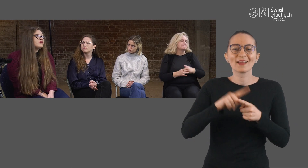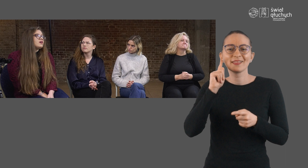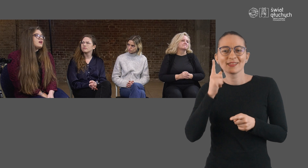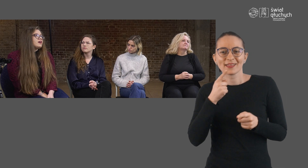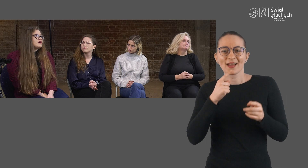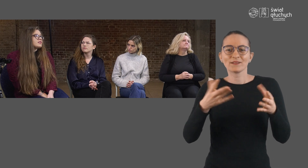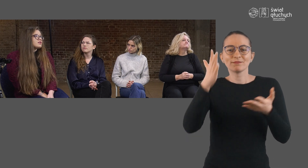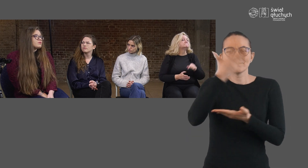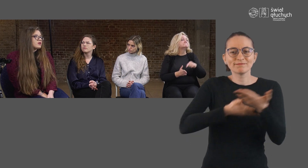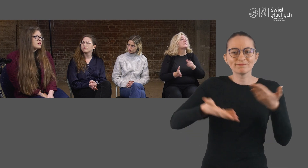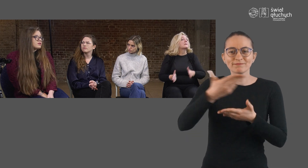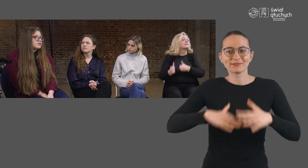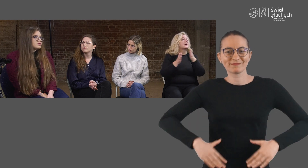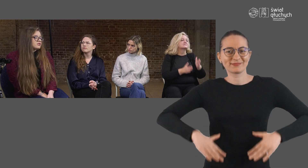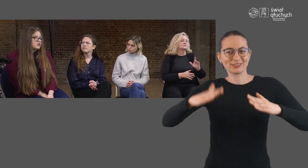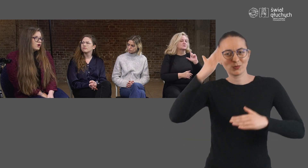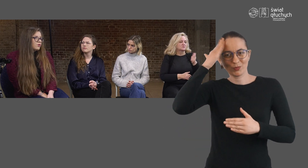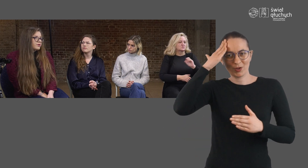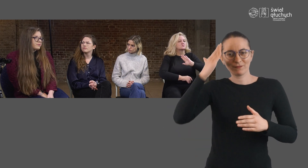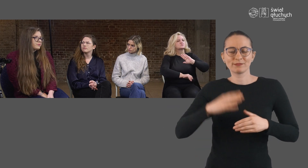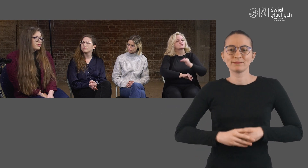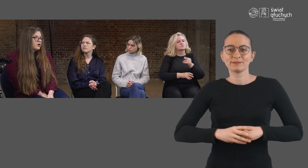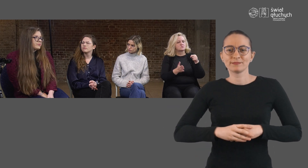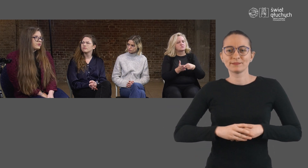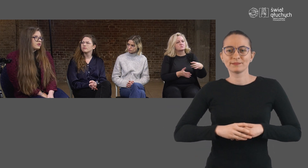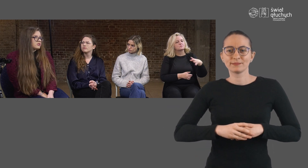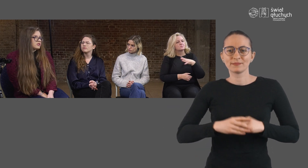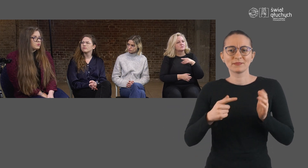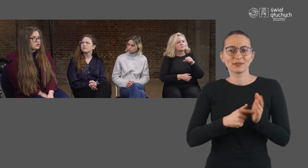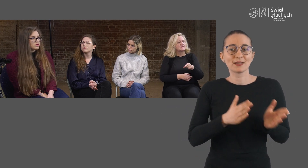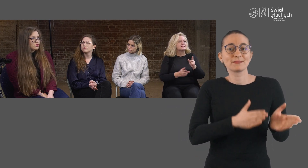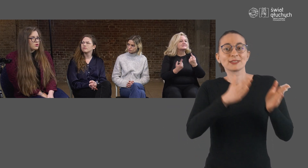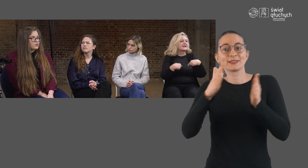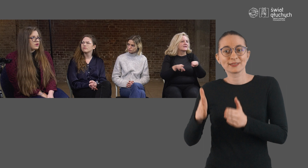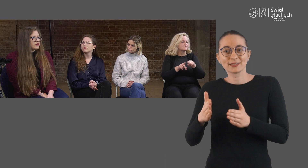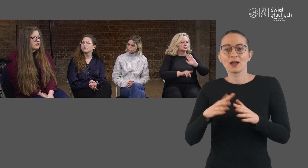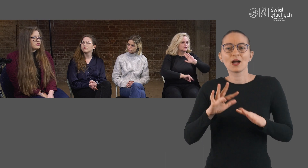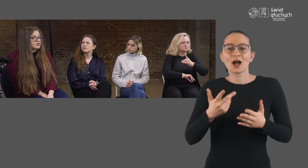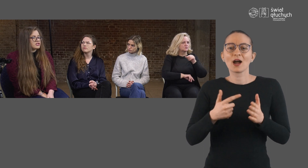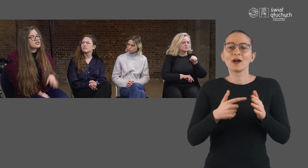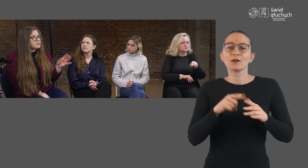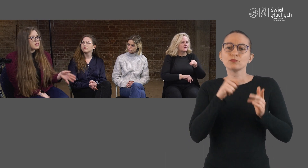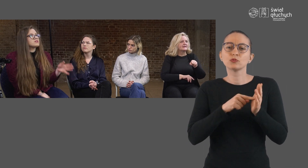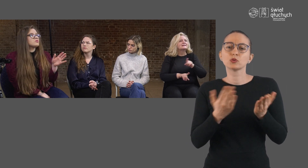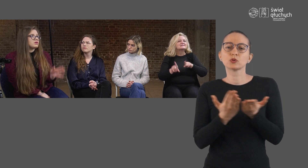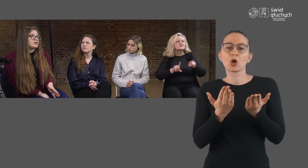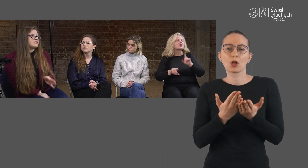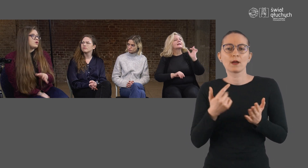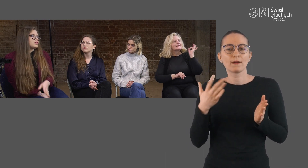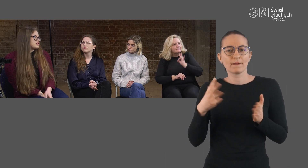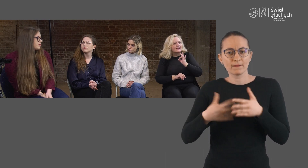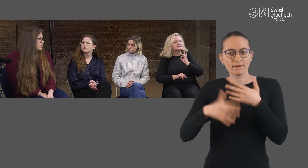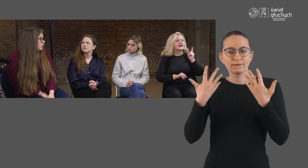malutka. Następnie szkoła była zespół szkół, znaczy gimnazjum